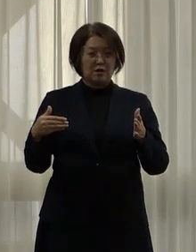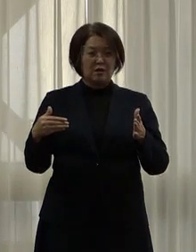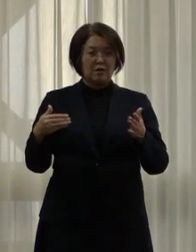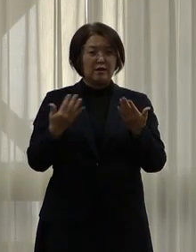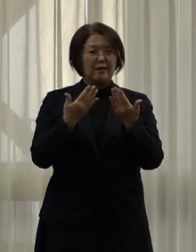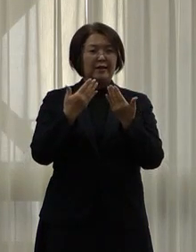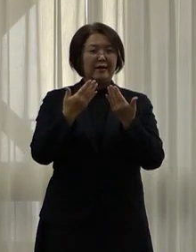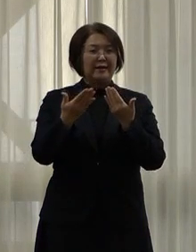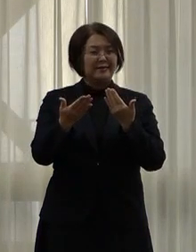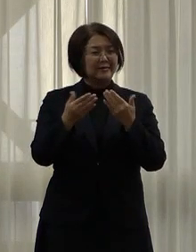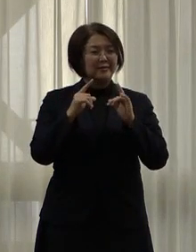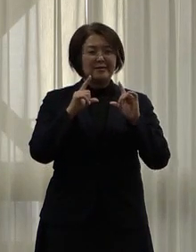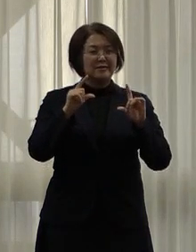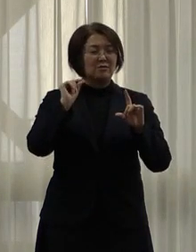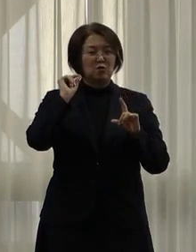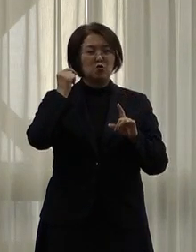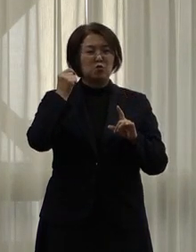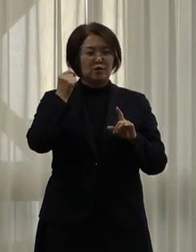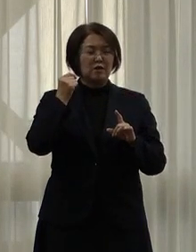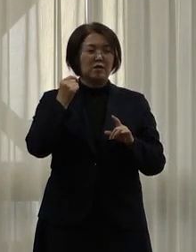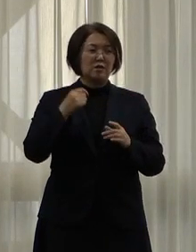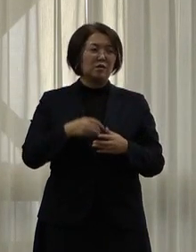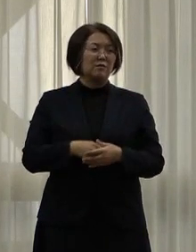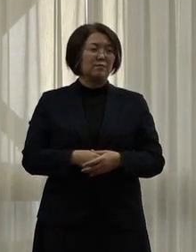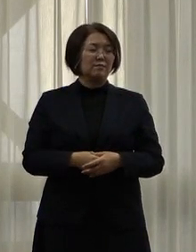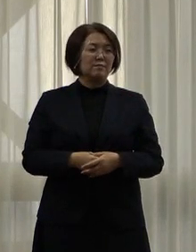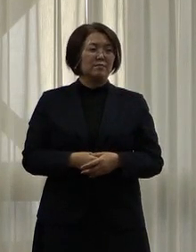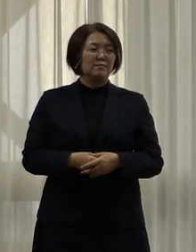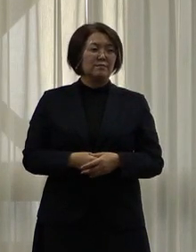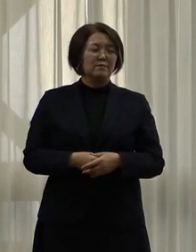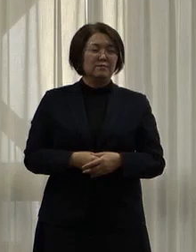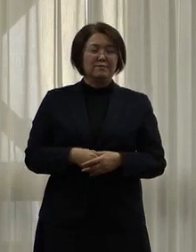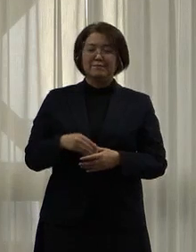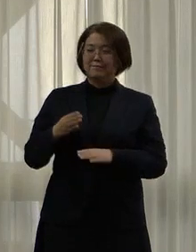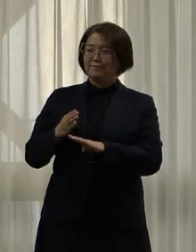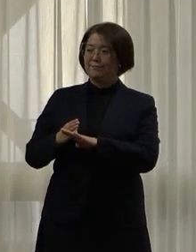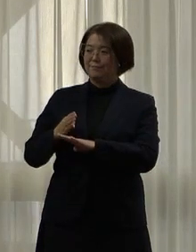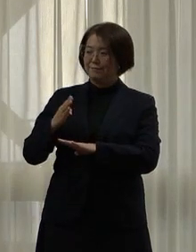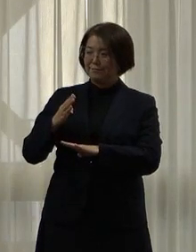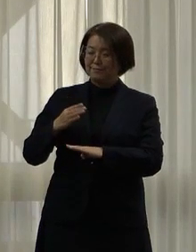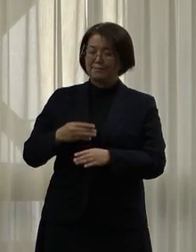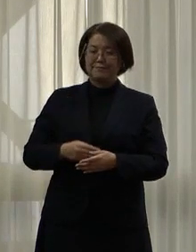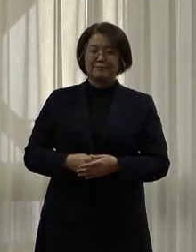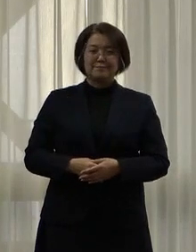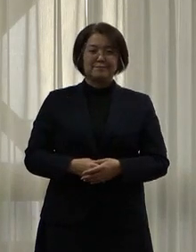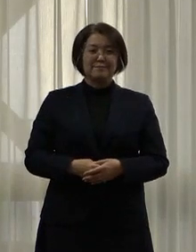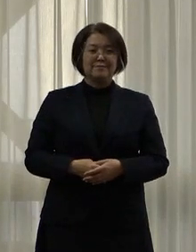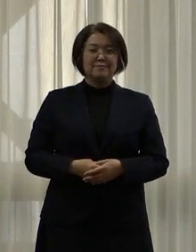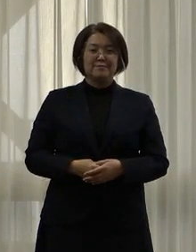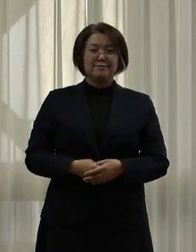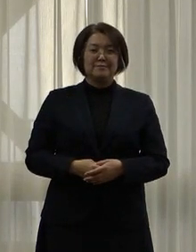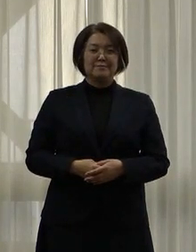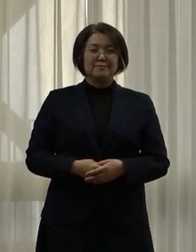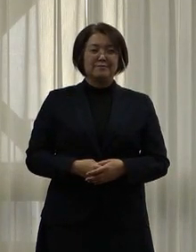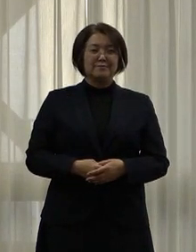はっきりしたことは申し上げられない状況です。 ありがとうございます。